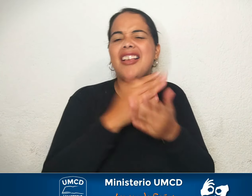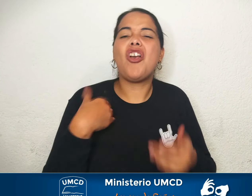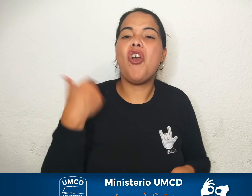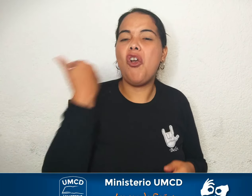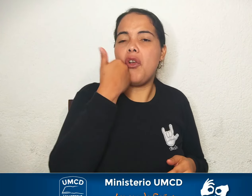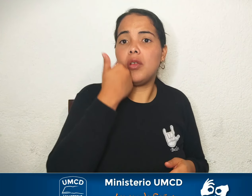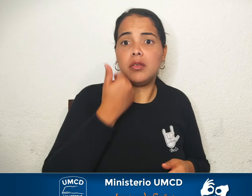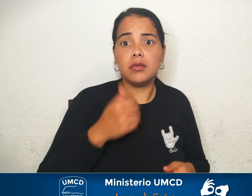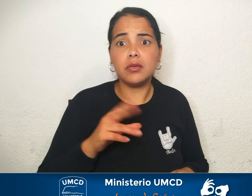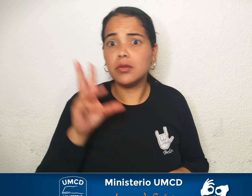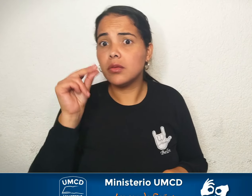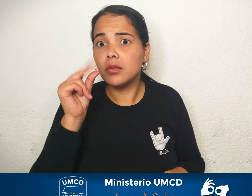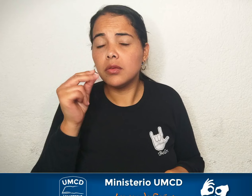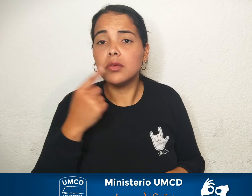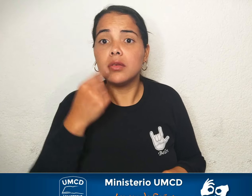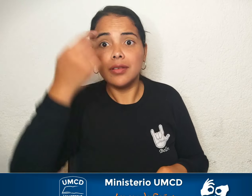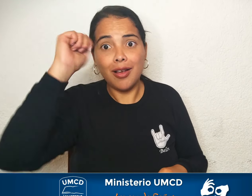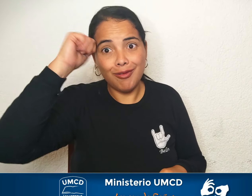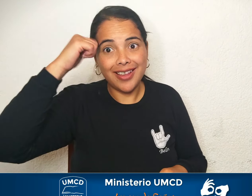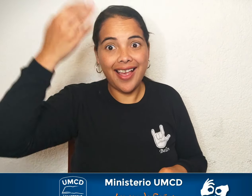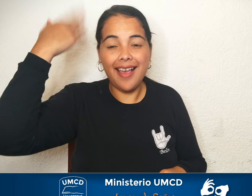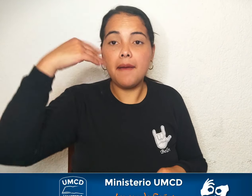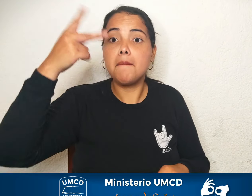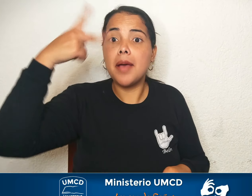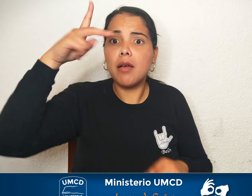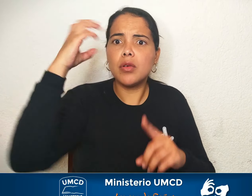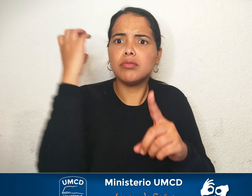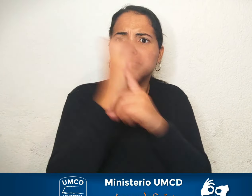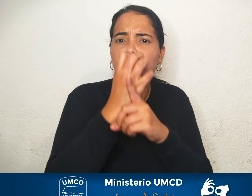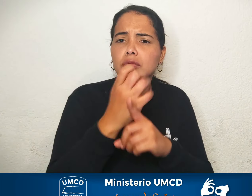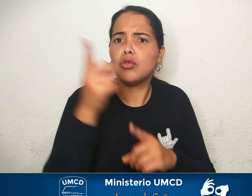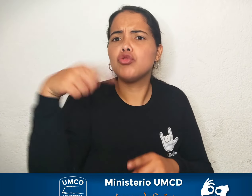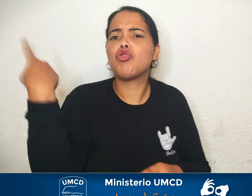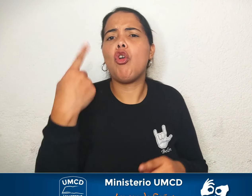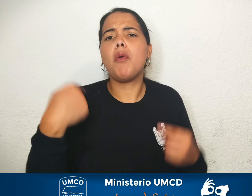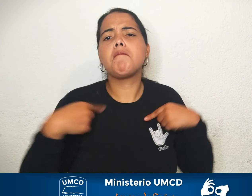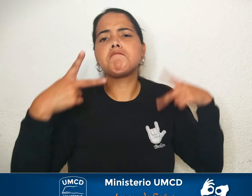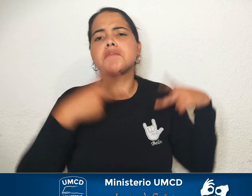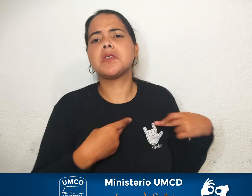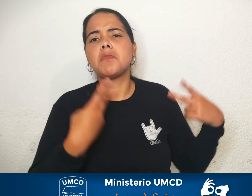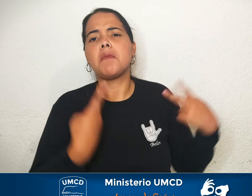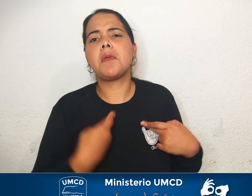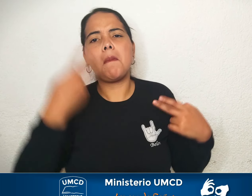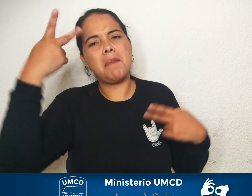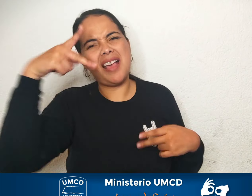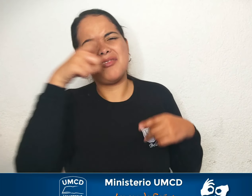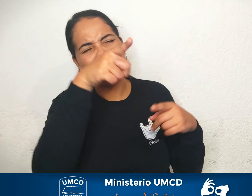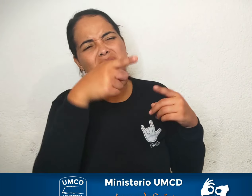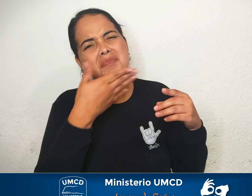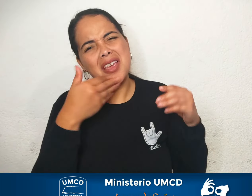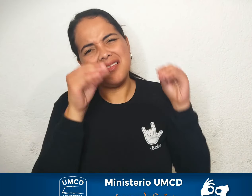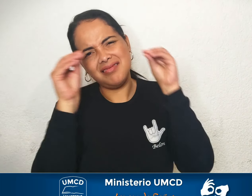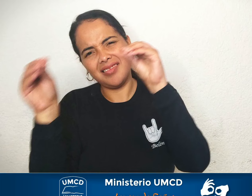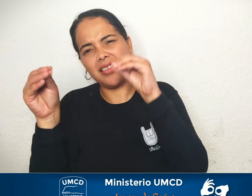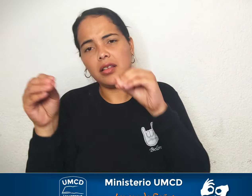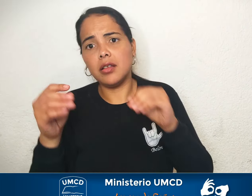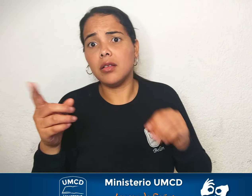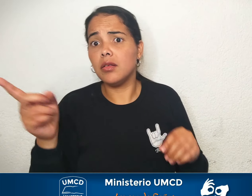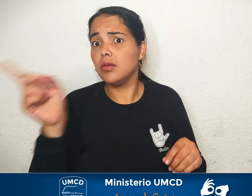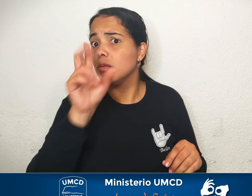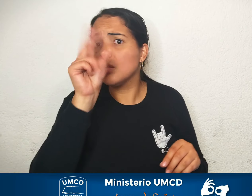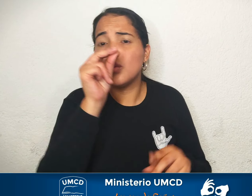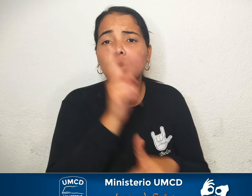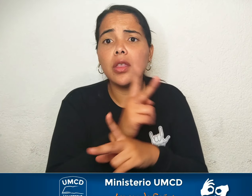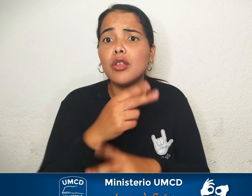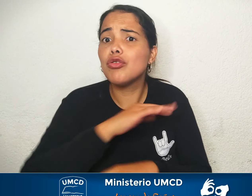servidores que estuvieron en la iglesia, sea en este caso Pablo o Apolos, él más bien les dice, tengan